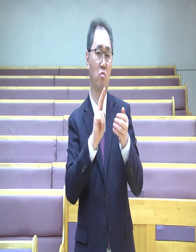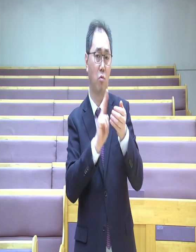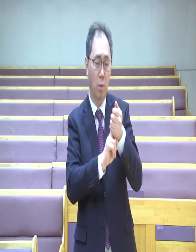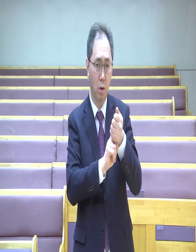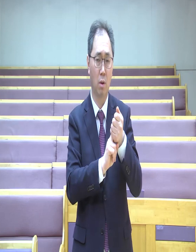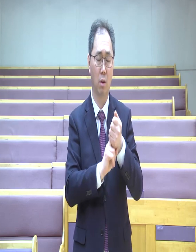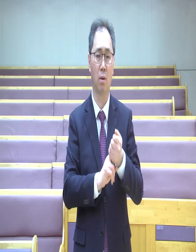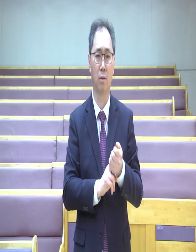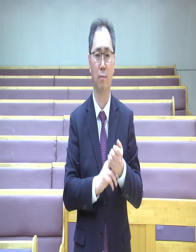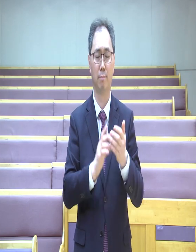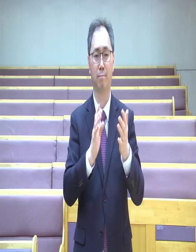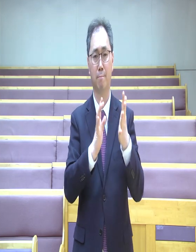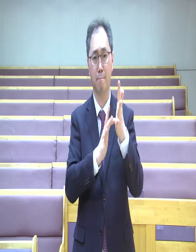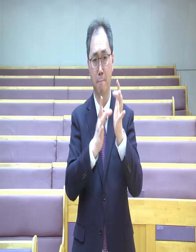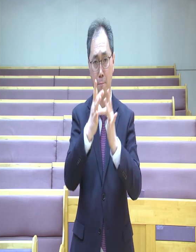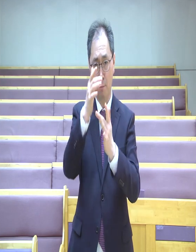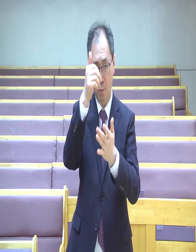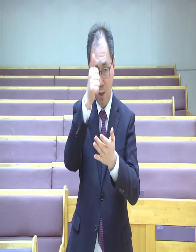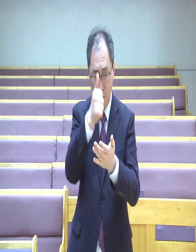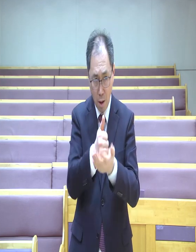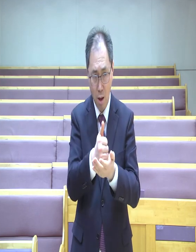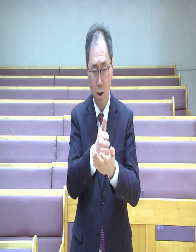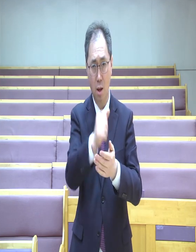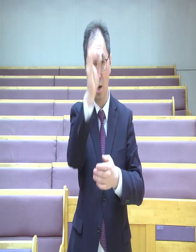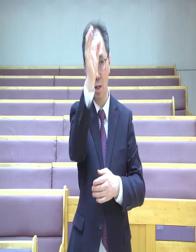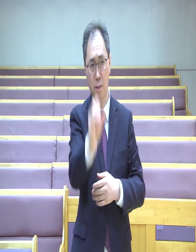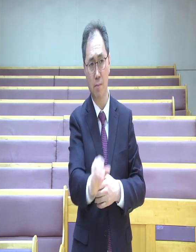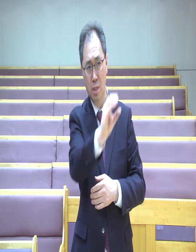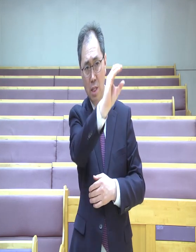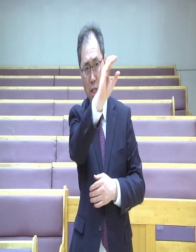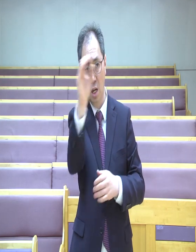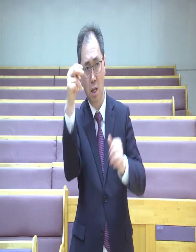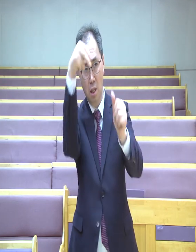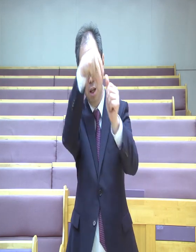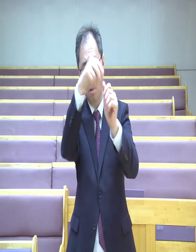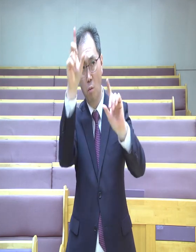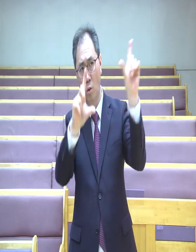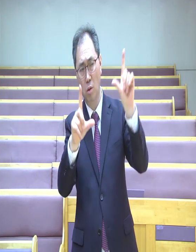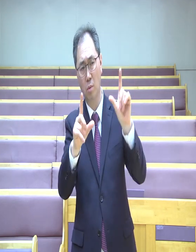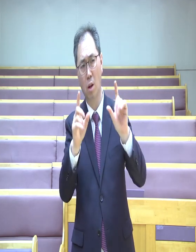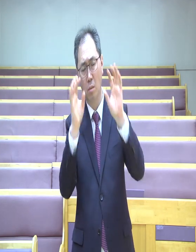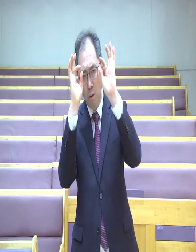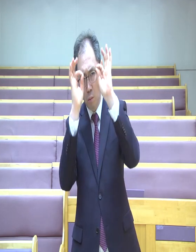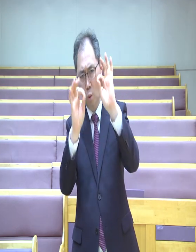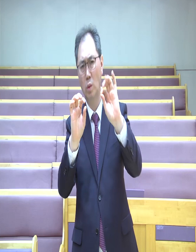어딘가에 숨어서 예수님의 십자가의 처형을 보고 있을지 모릅니다.